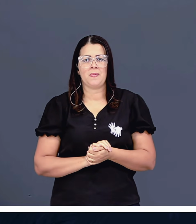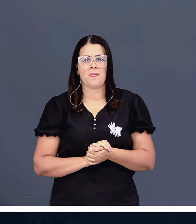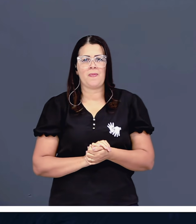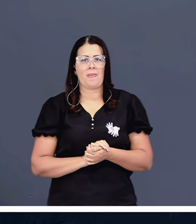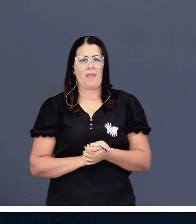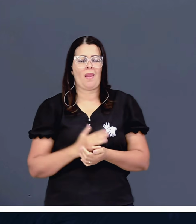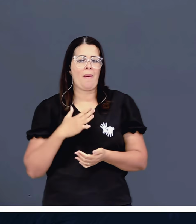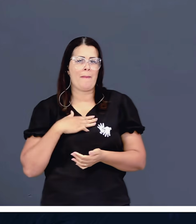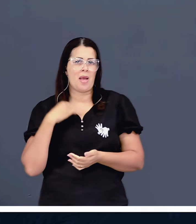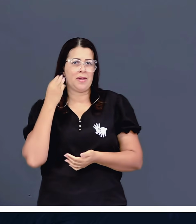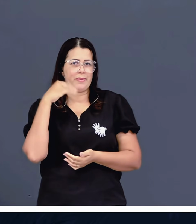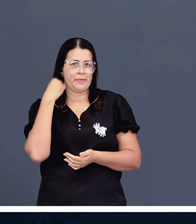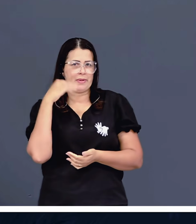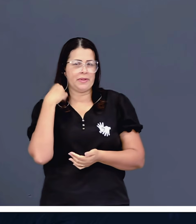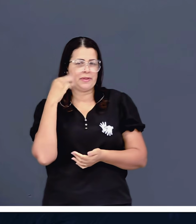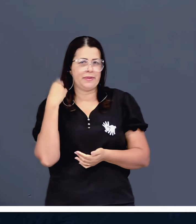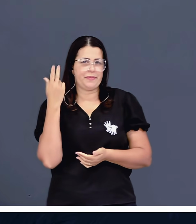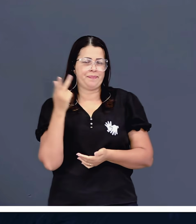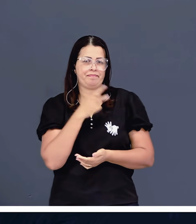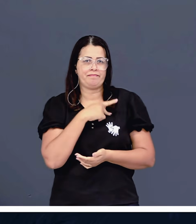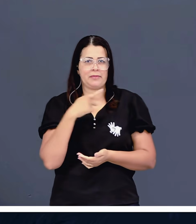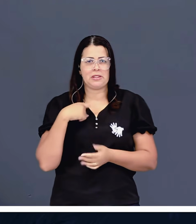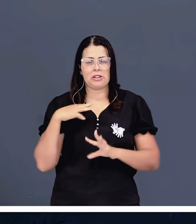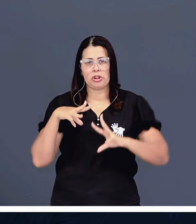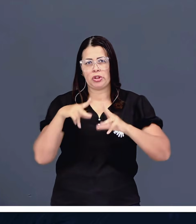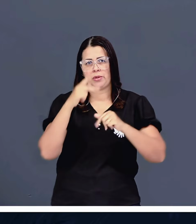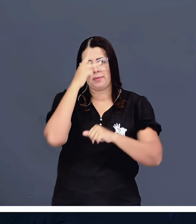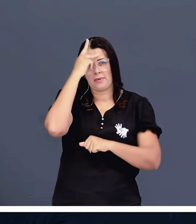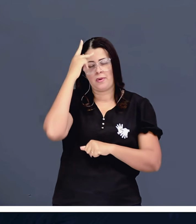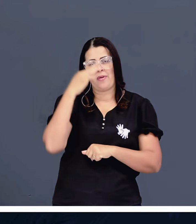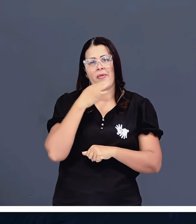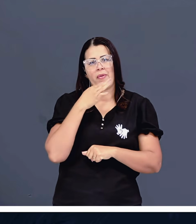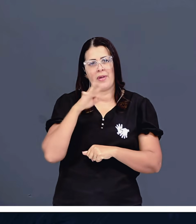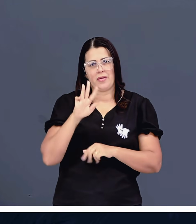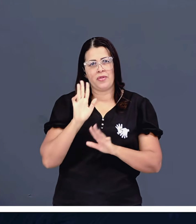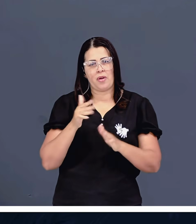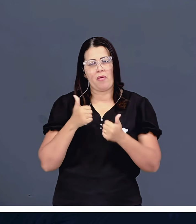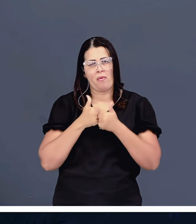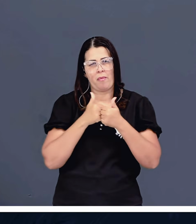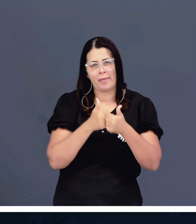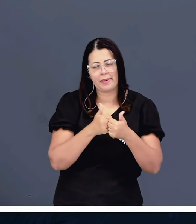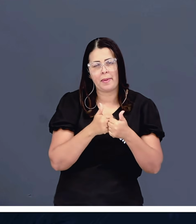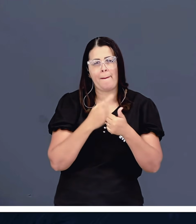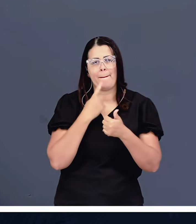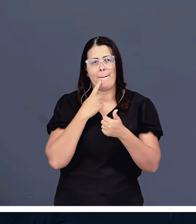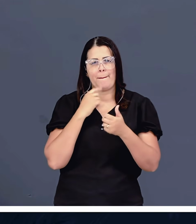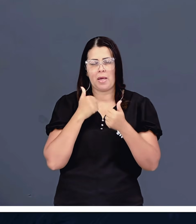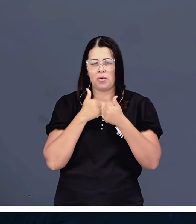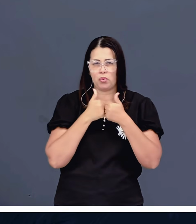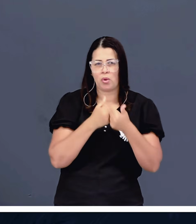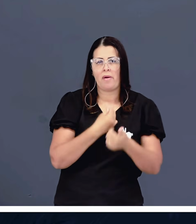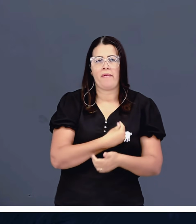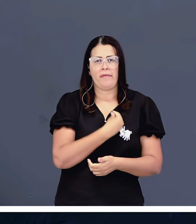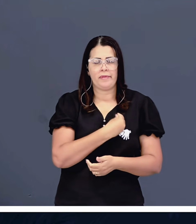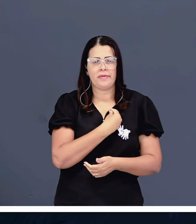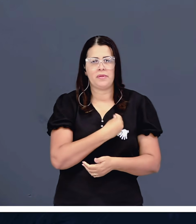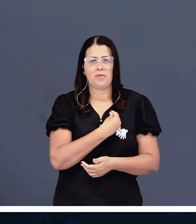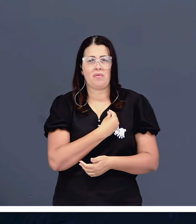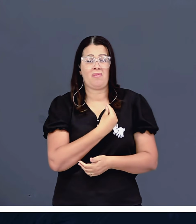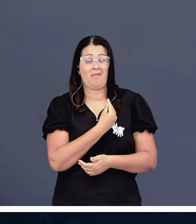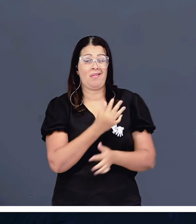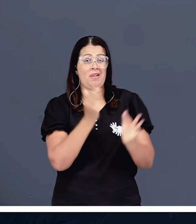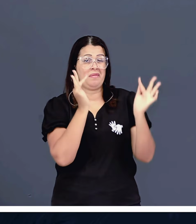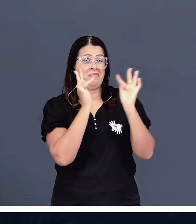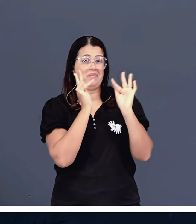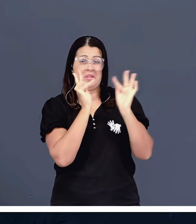Na minha experiência pastoral, todas as pessoas que eu conheço e acompanho de perto, que têm vivido uma vida